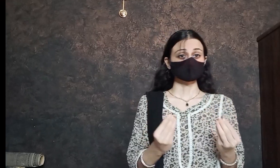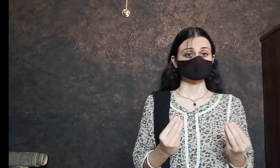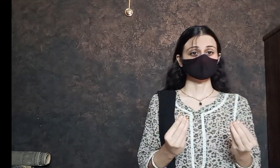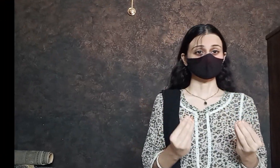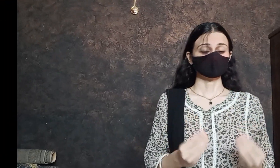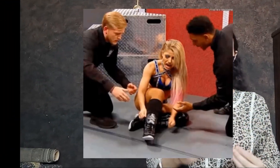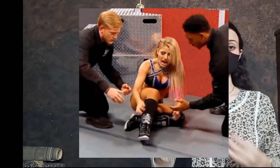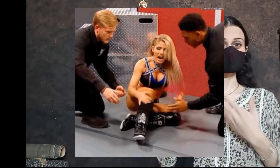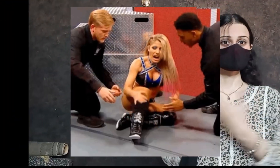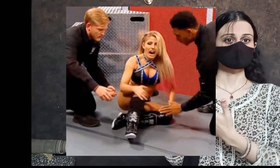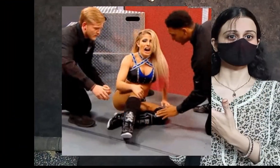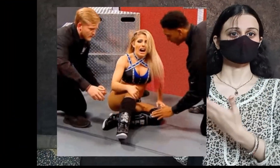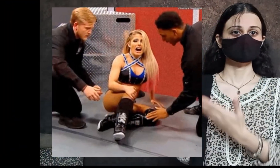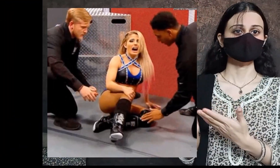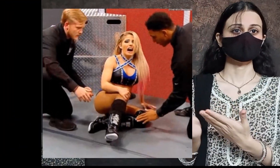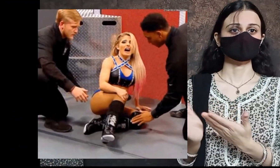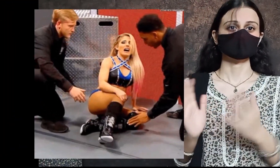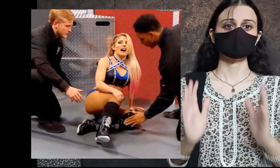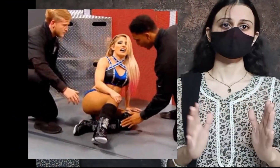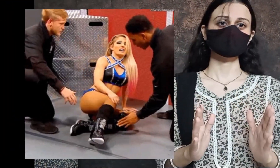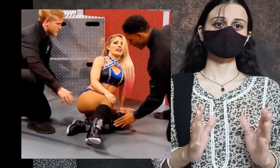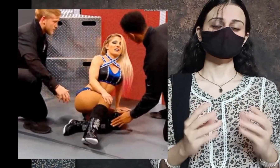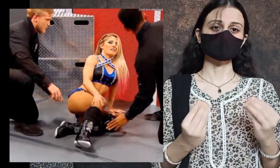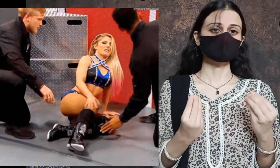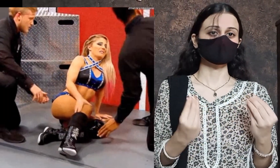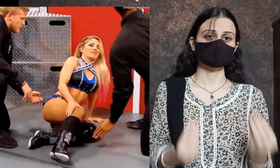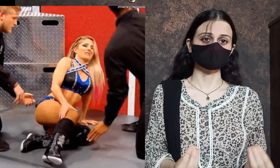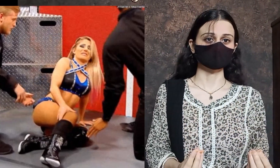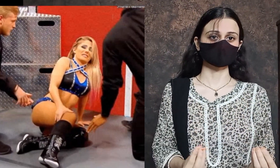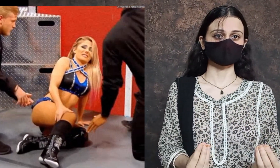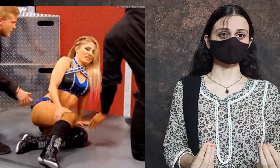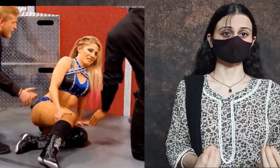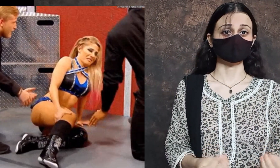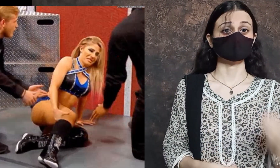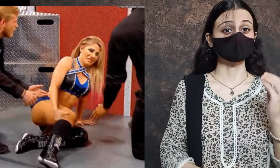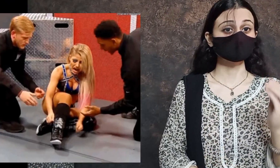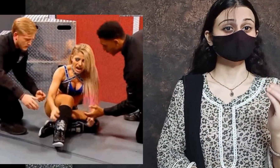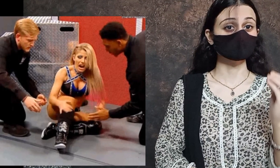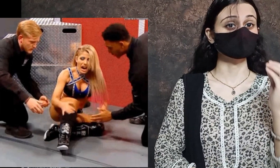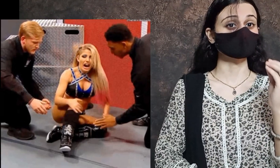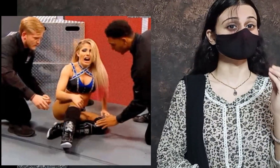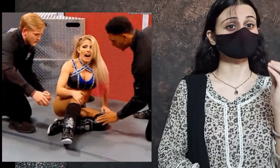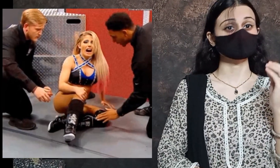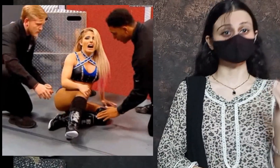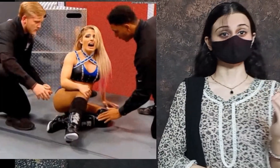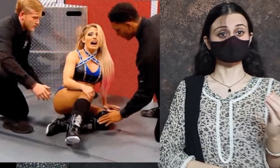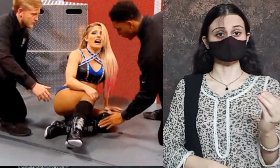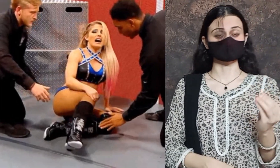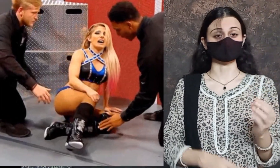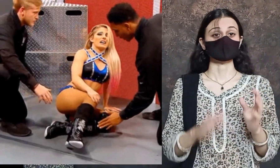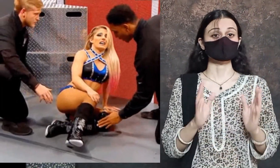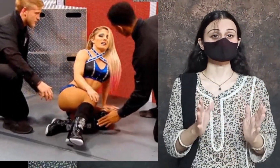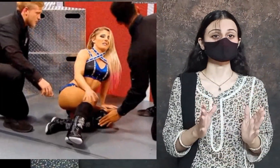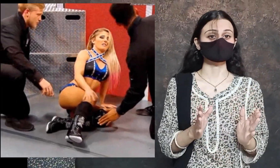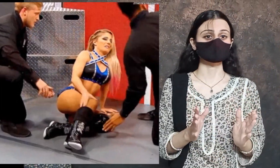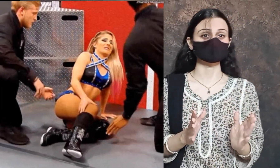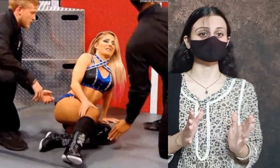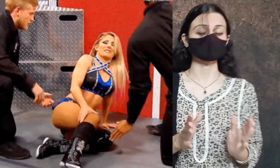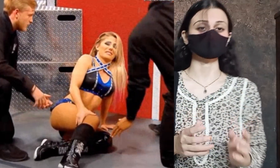अगर आपको उठते बैठते इस तरह से हड्डियों में दर्द रहता है तो इसका मतलब आपको कैल्शियम की डेफिशिएंसी है। इसके लिए आपको क्या करना